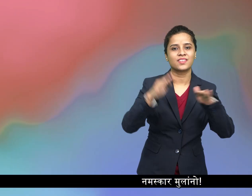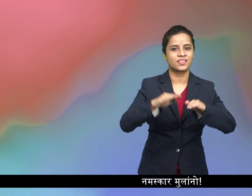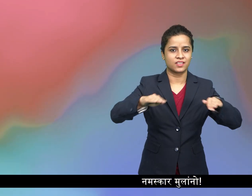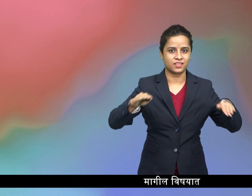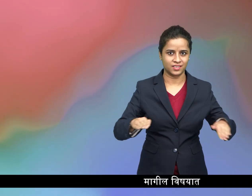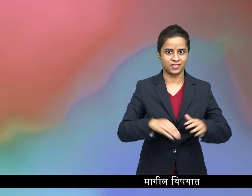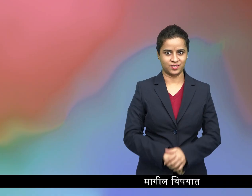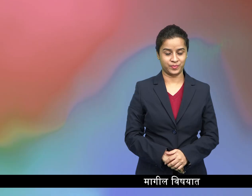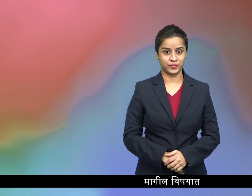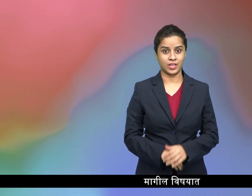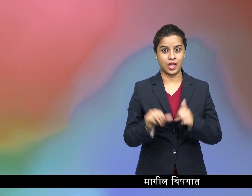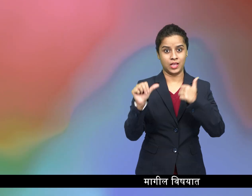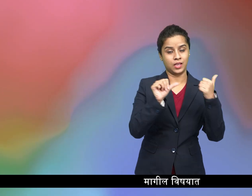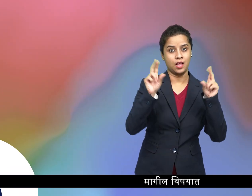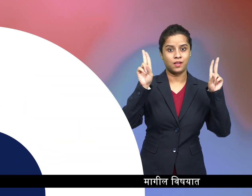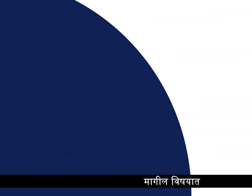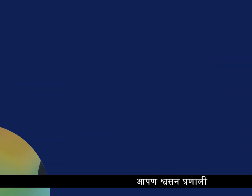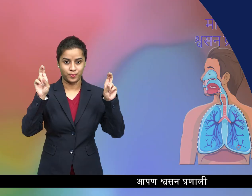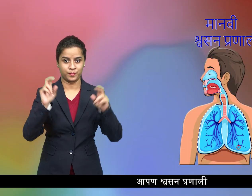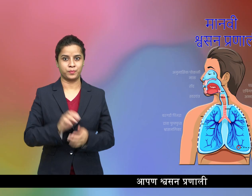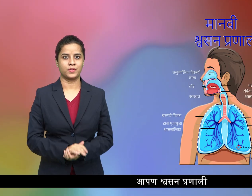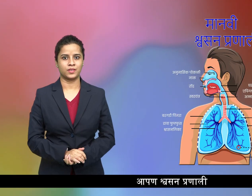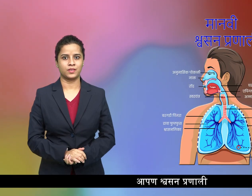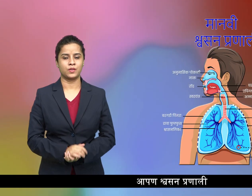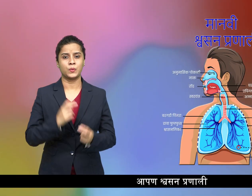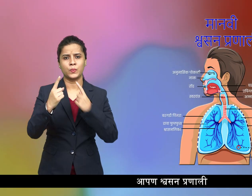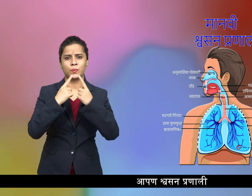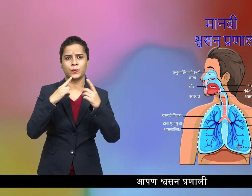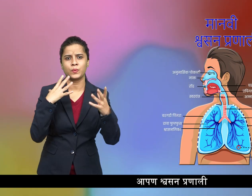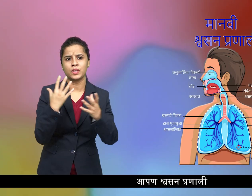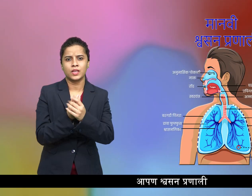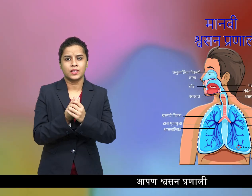मुलांनो, मागील विषयात आपण श्वसन प्रणाली